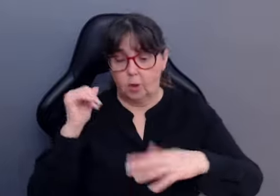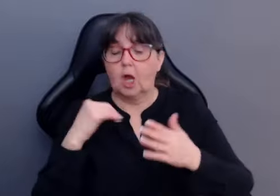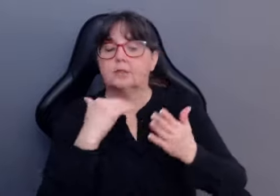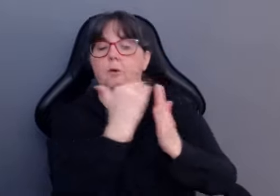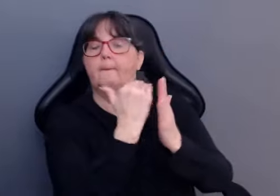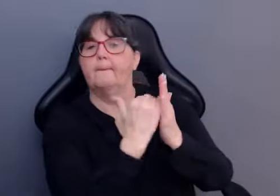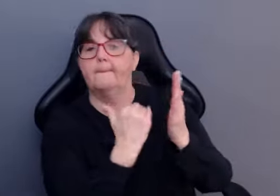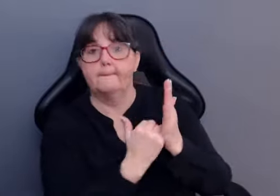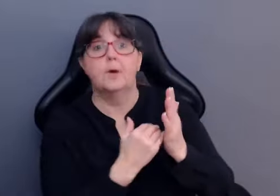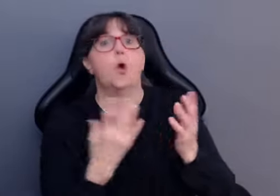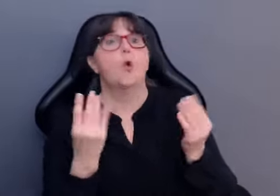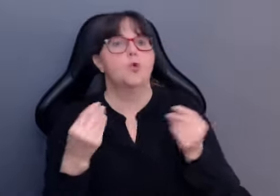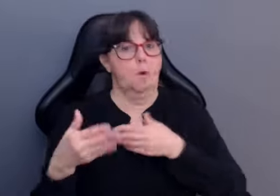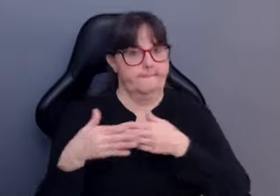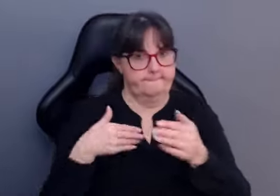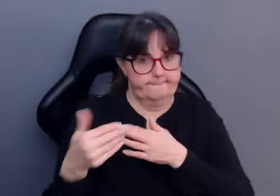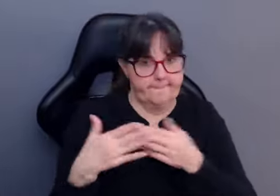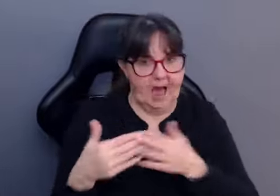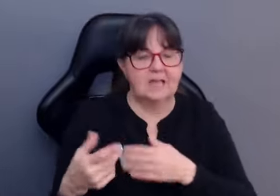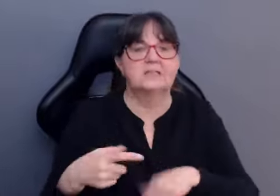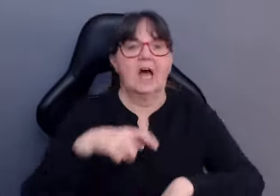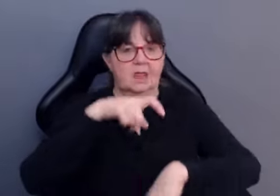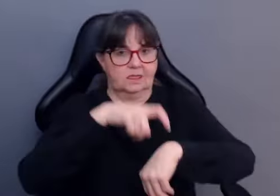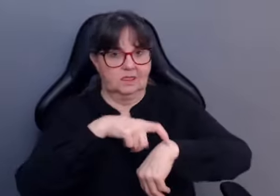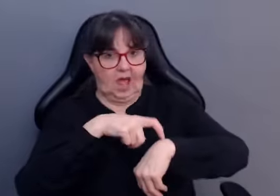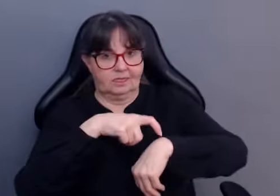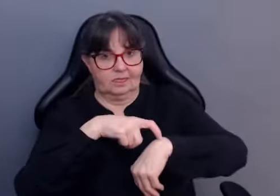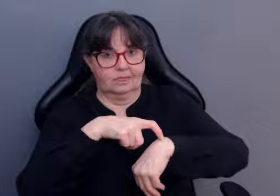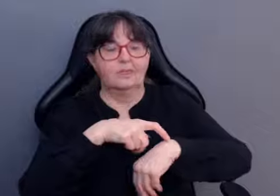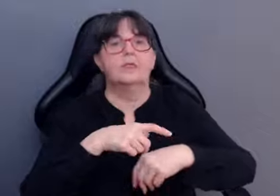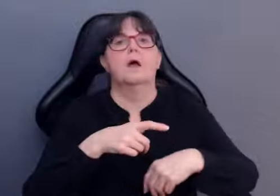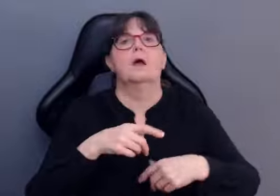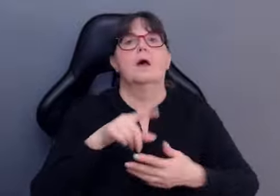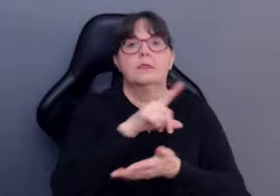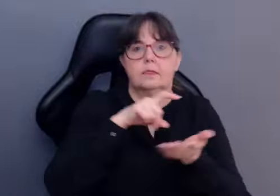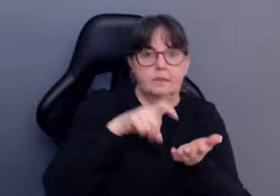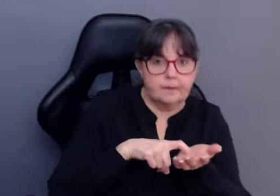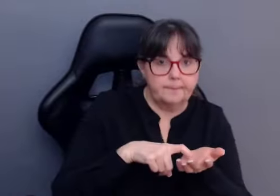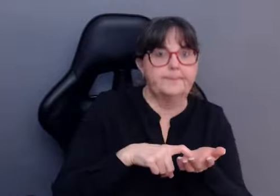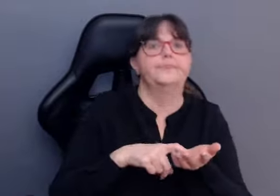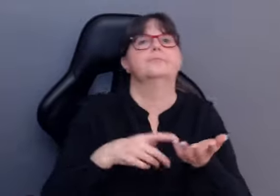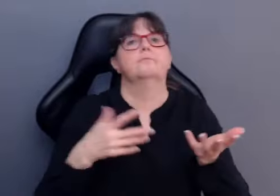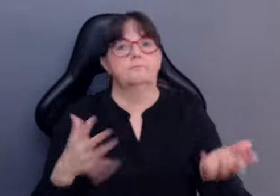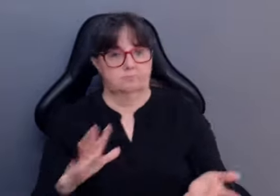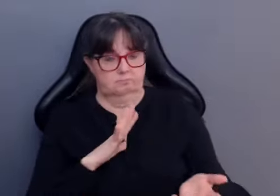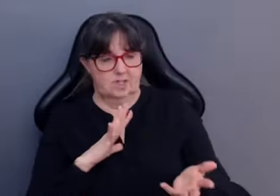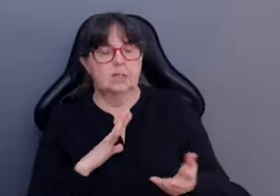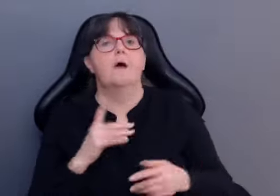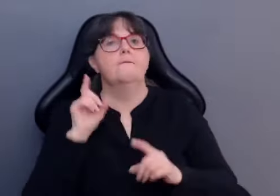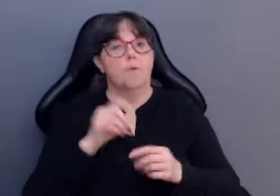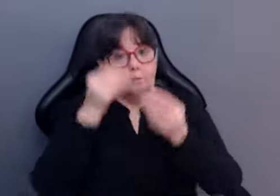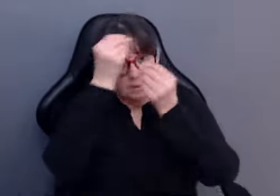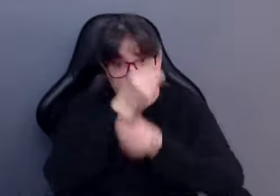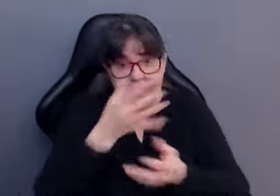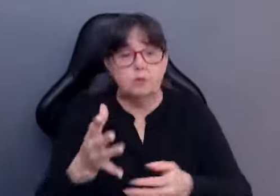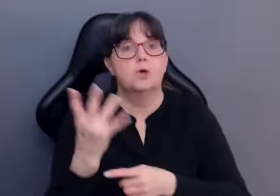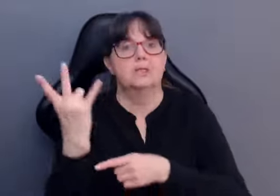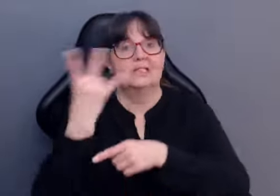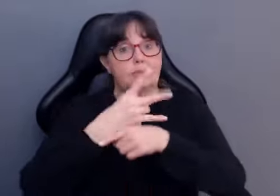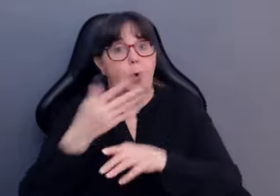indiquer le lieu, la date et l'heure de l'assemblée et doit parvenir au moins 7 jours